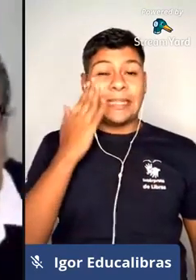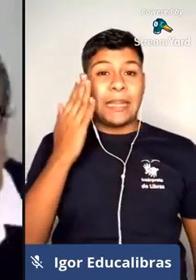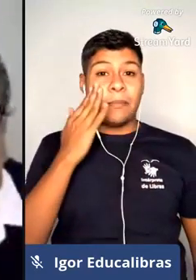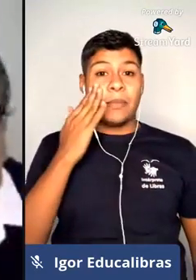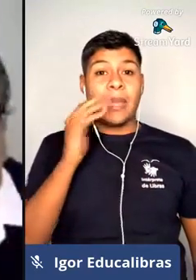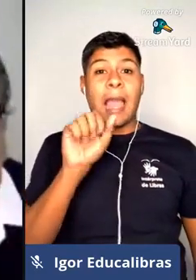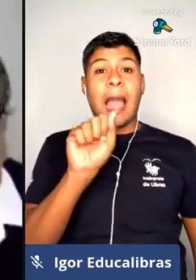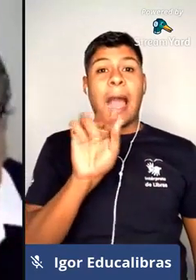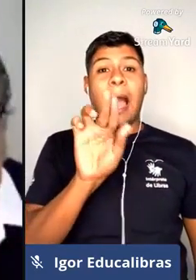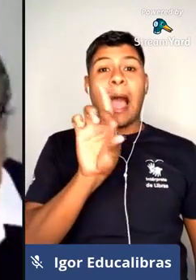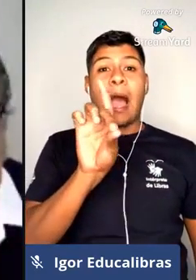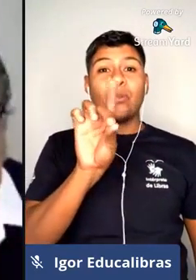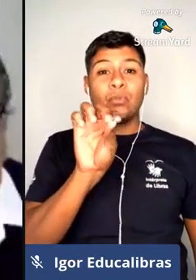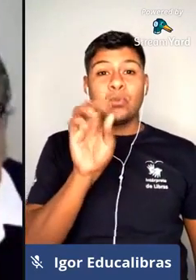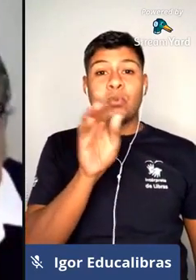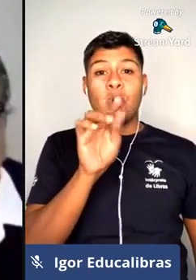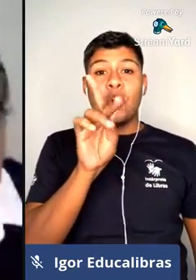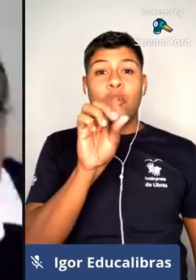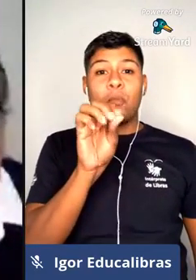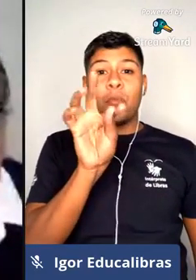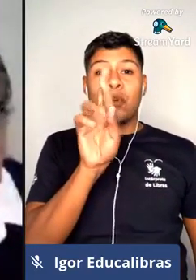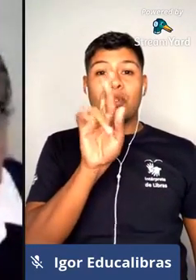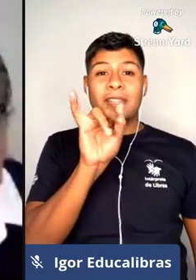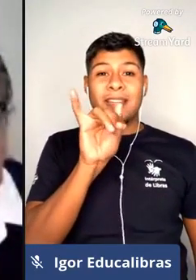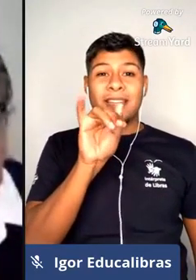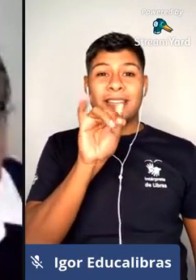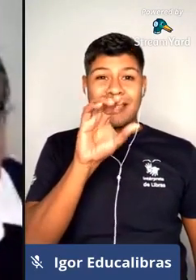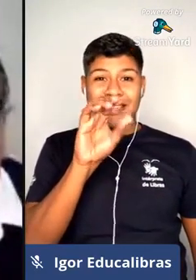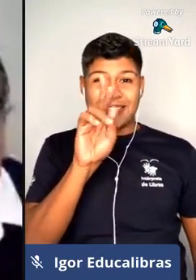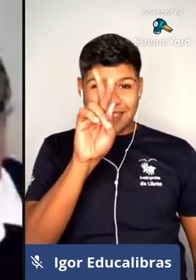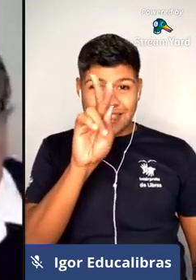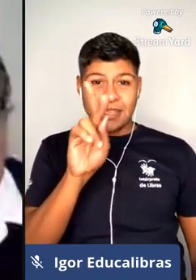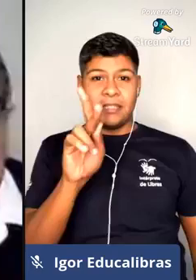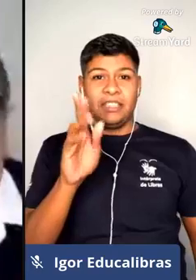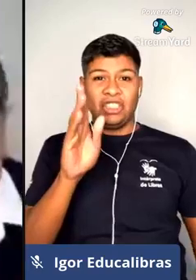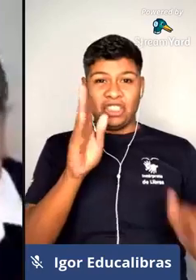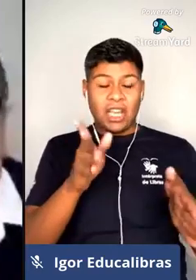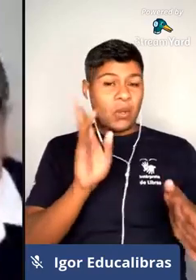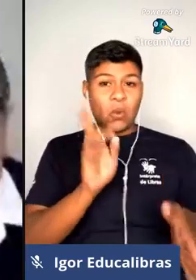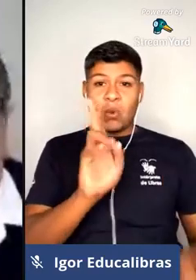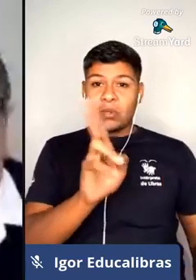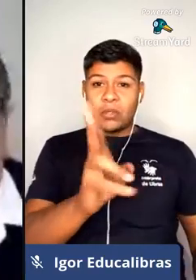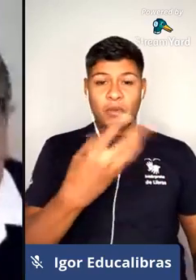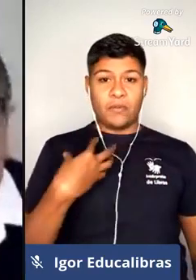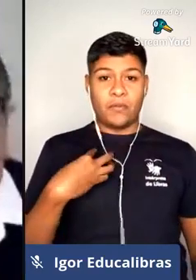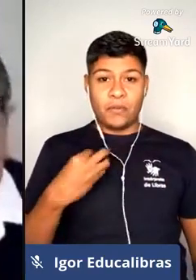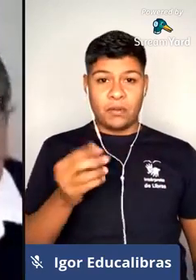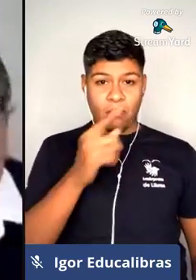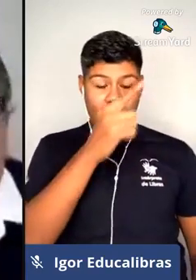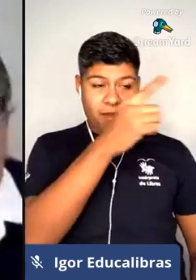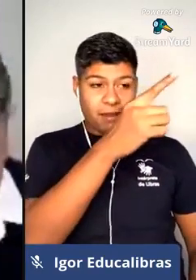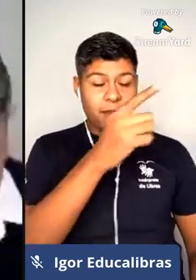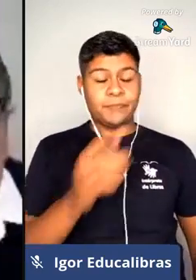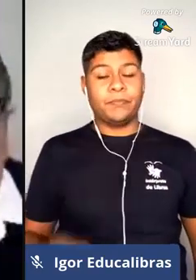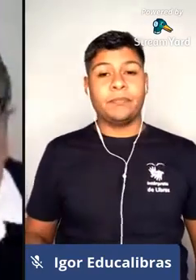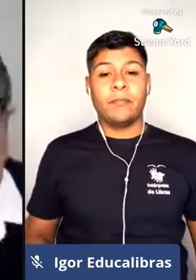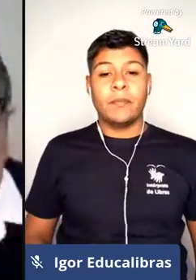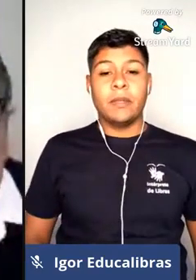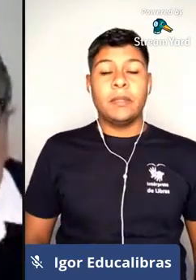Potric, já falecido, né, a esposa continua com os filhos no movimento de pessoas com deficiência em Porto Alegre,